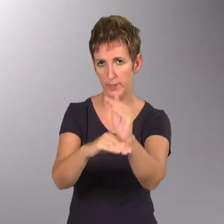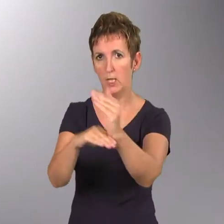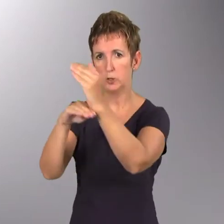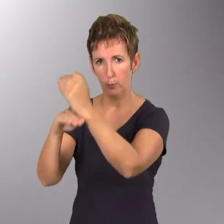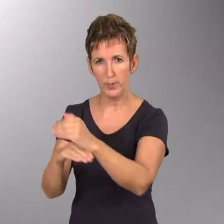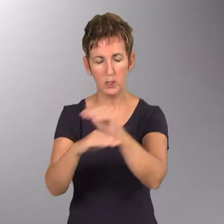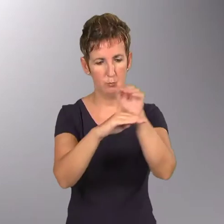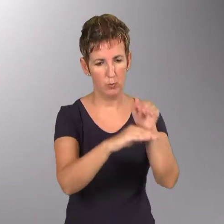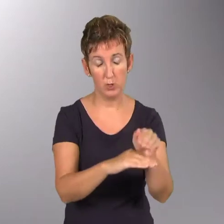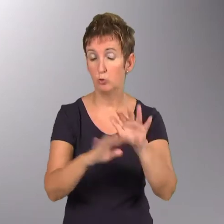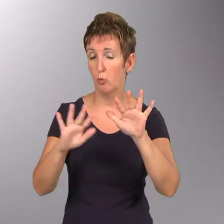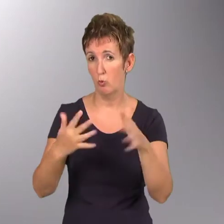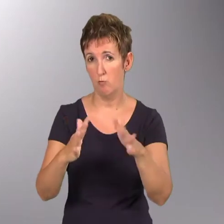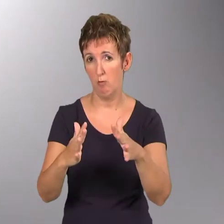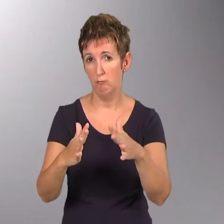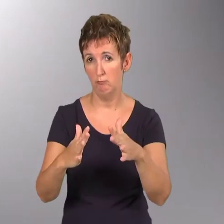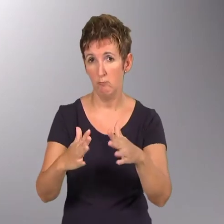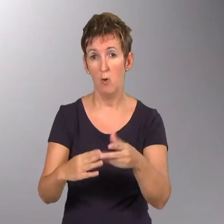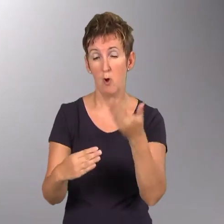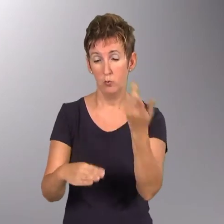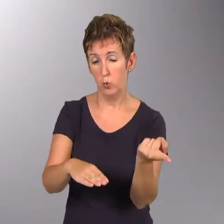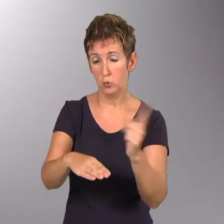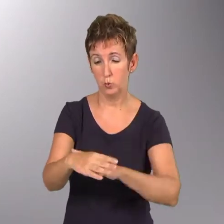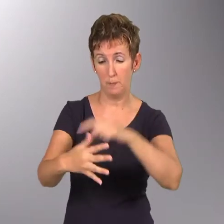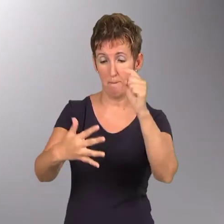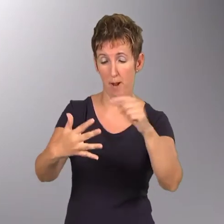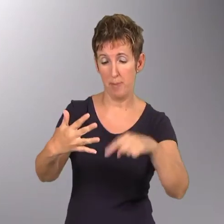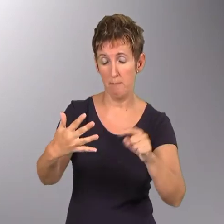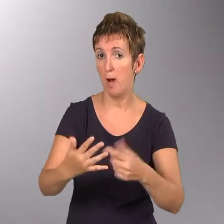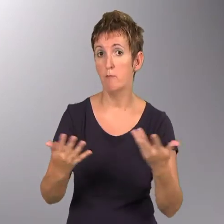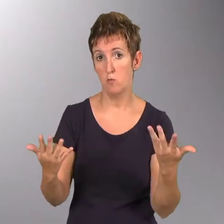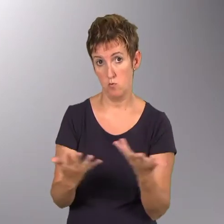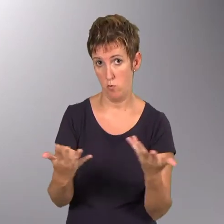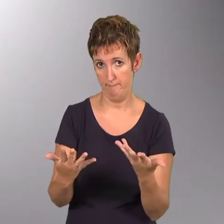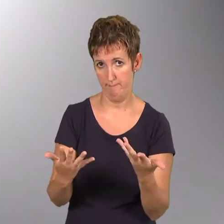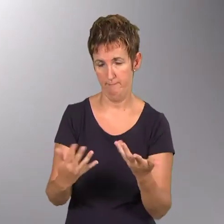prenez immédiatement les mesures suivantes pour votre protection et celle des autres.